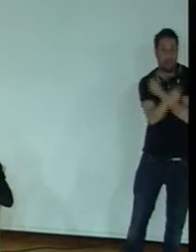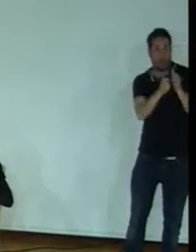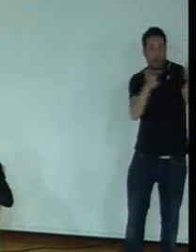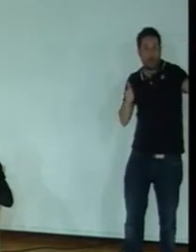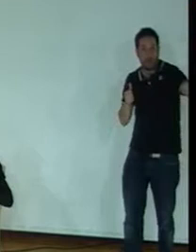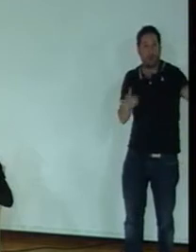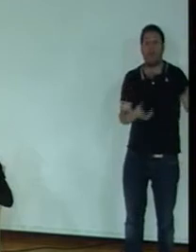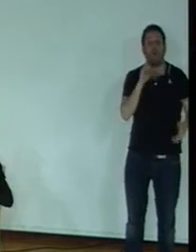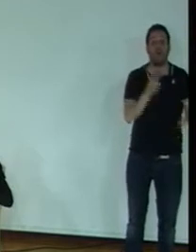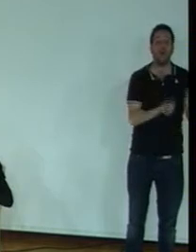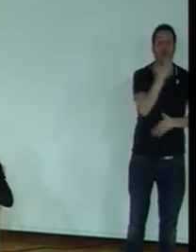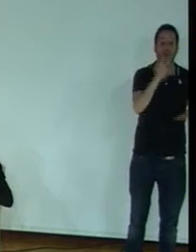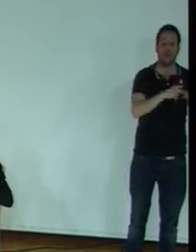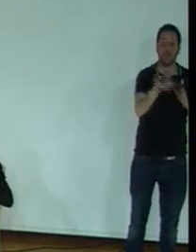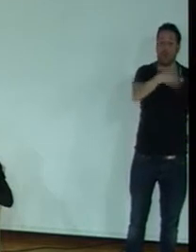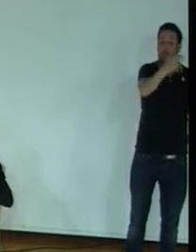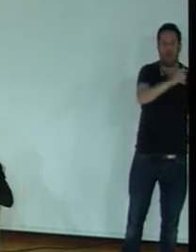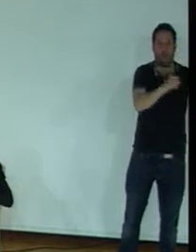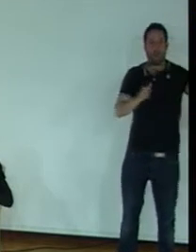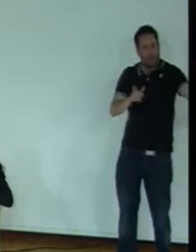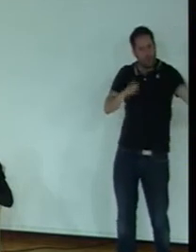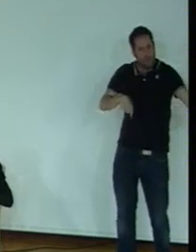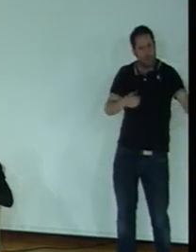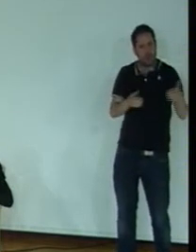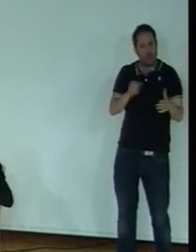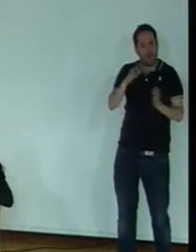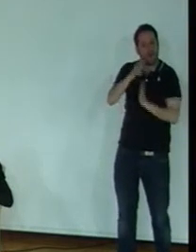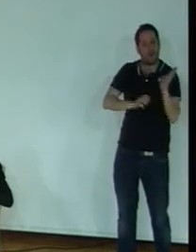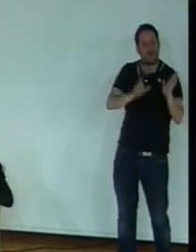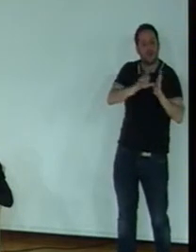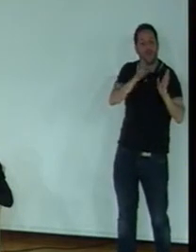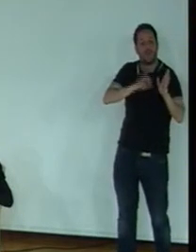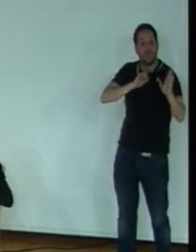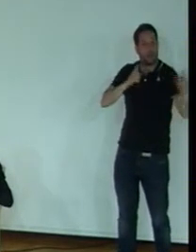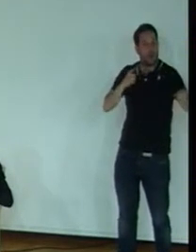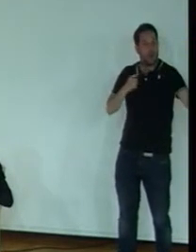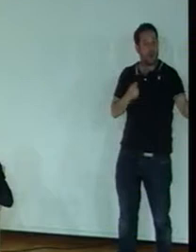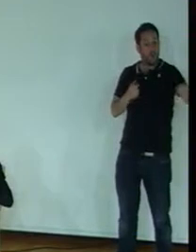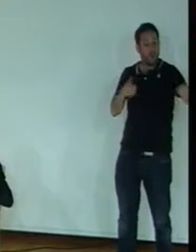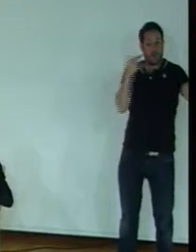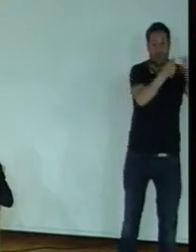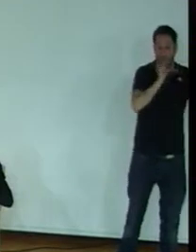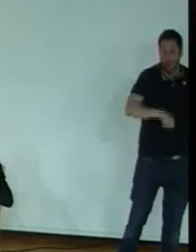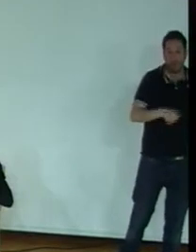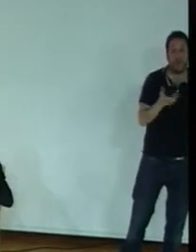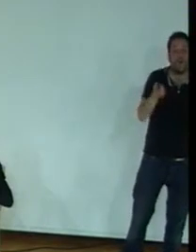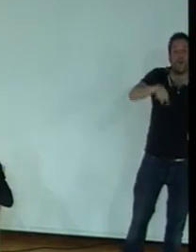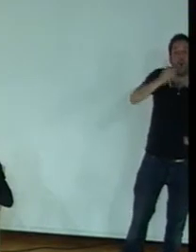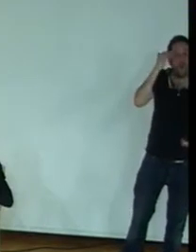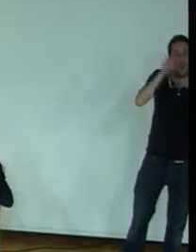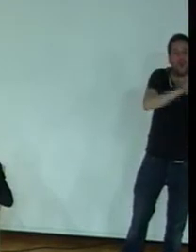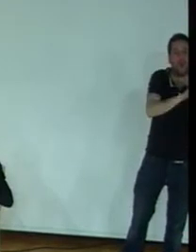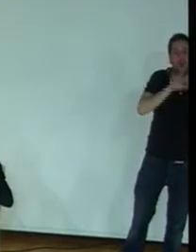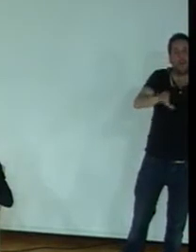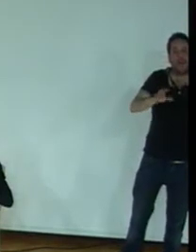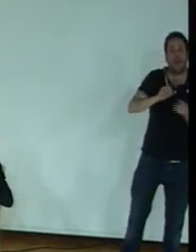nouvelles technologies. On arrive à adapter très très bien des vieux textes de loi. Aujourd'hui, est-ce que vous savez quelle est la loi qui réglemente